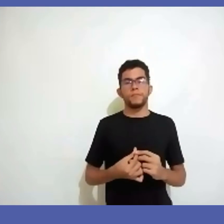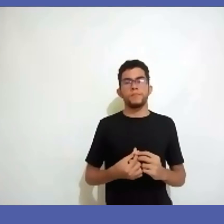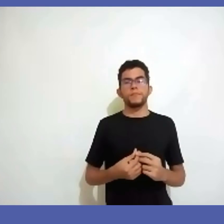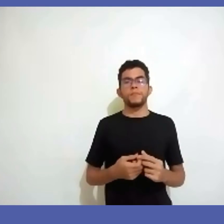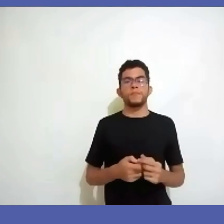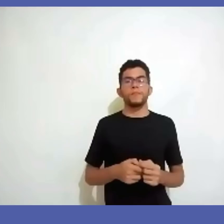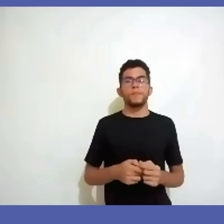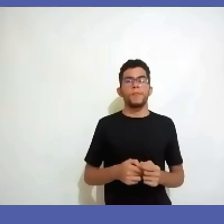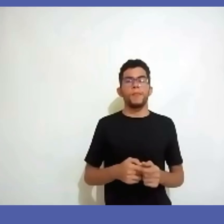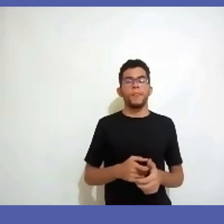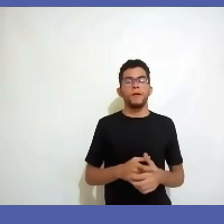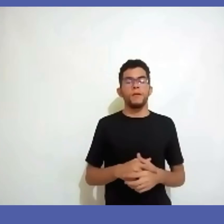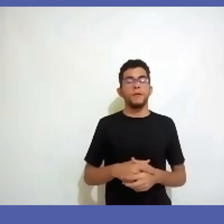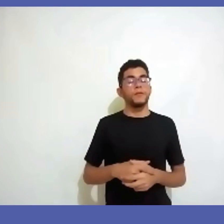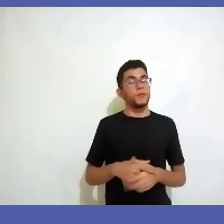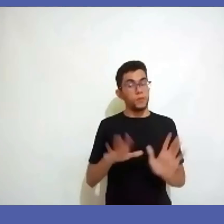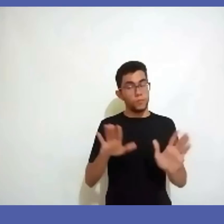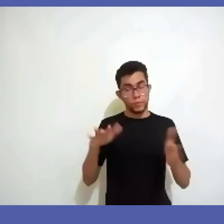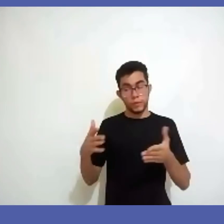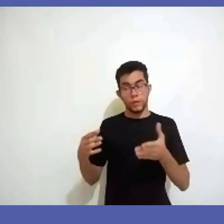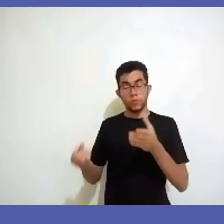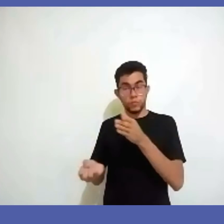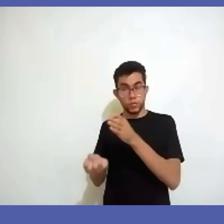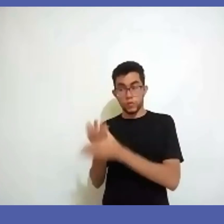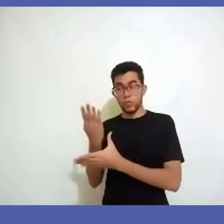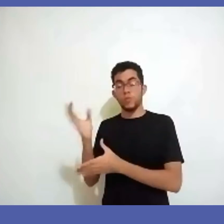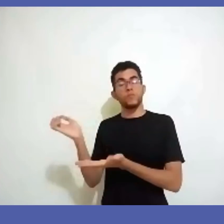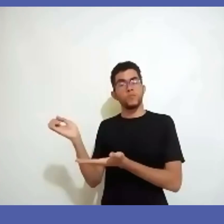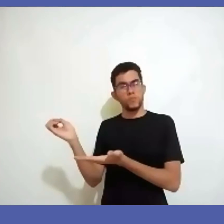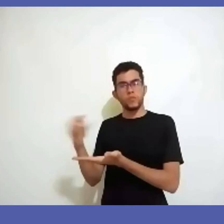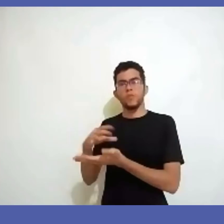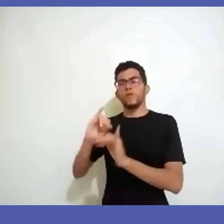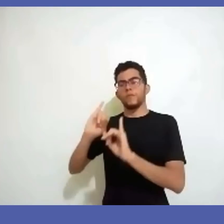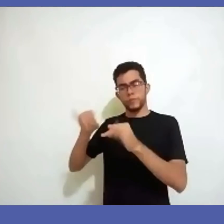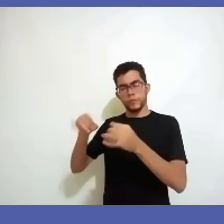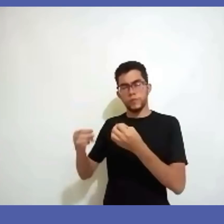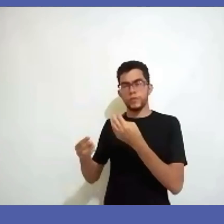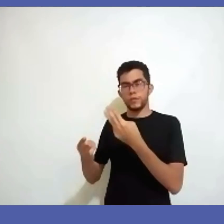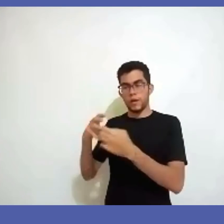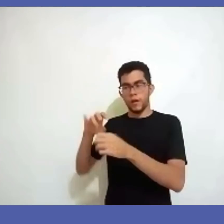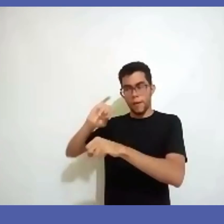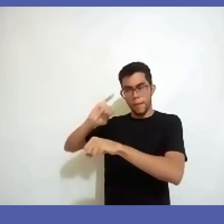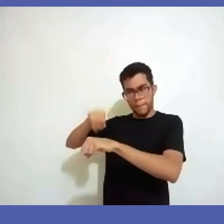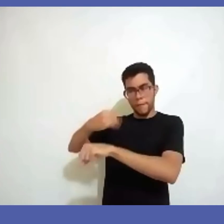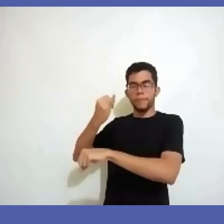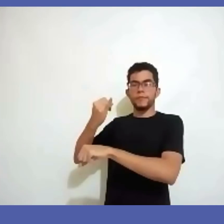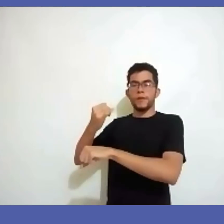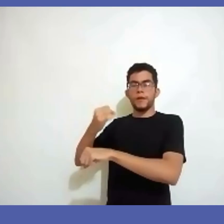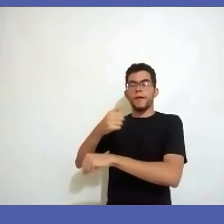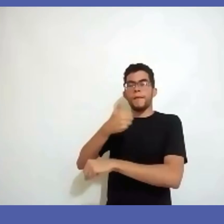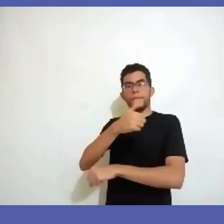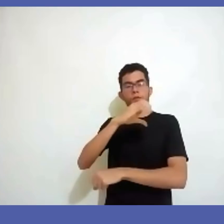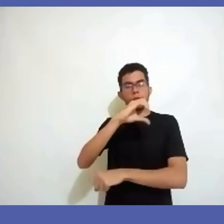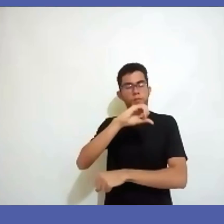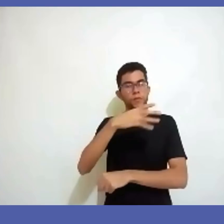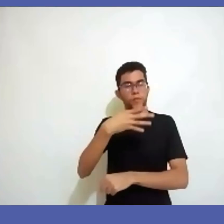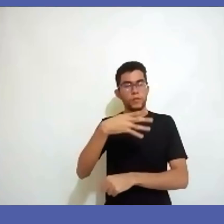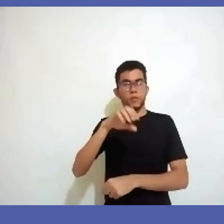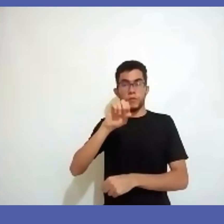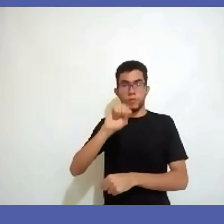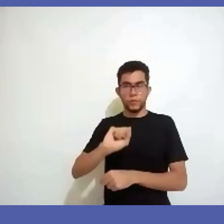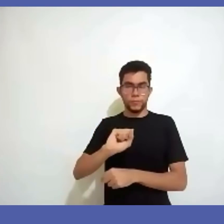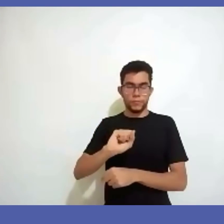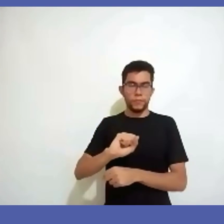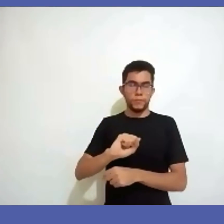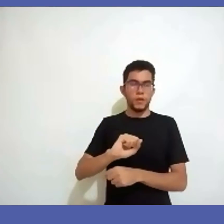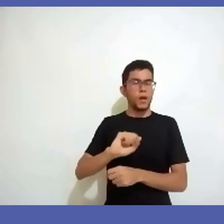foi fundado o Estado de Israel em 1948, tá? Então, no dia seguinte houve